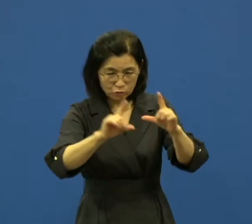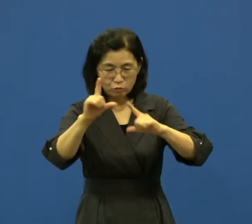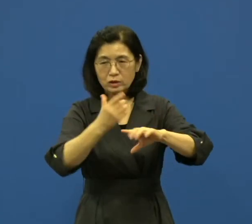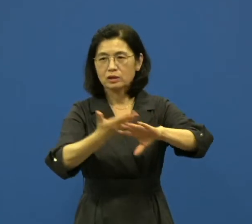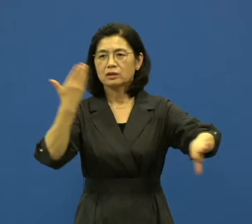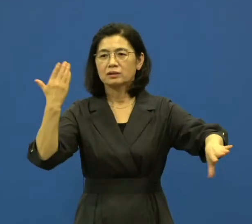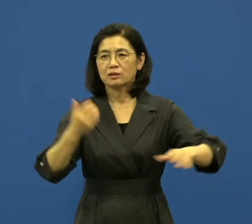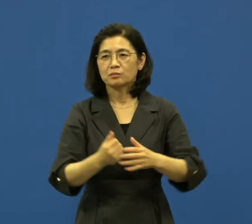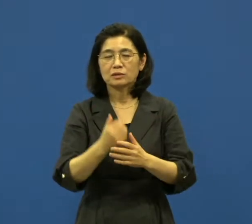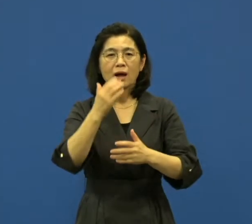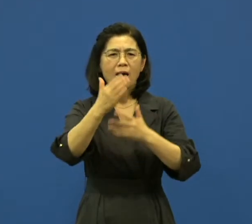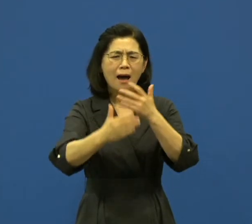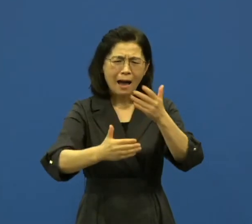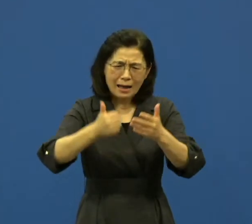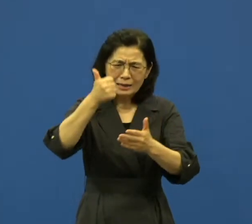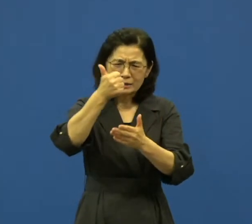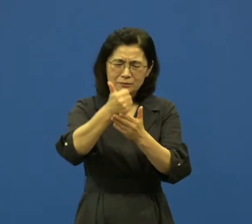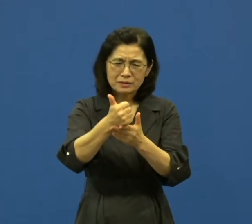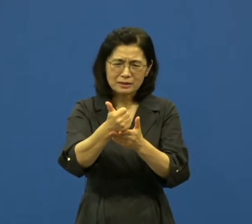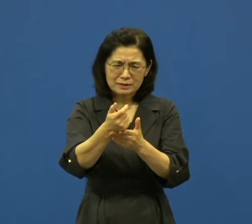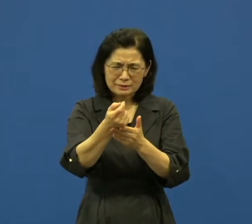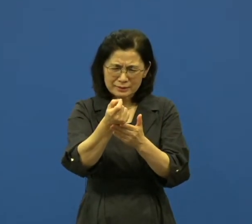하나님이 이렇게